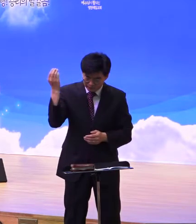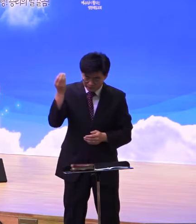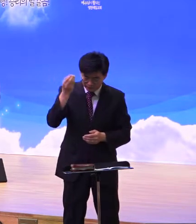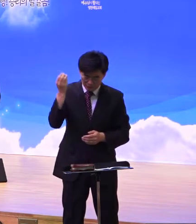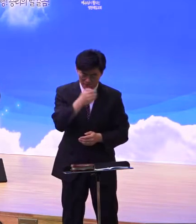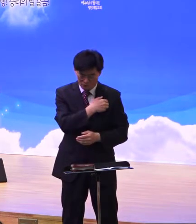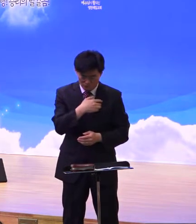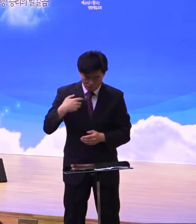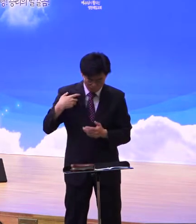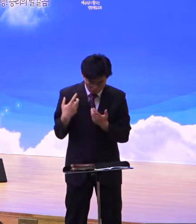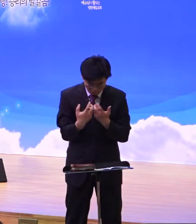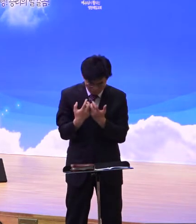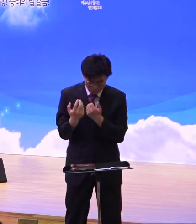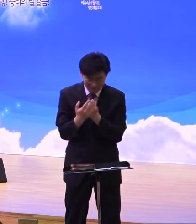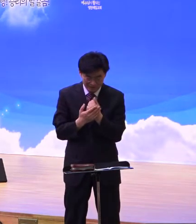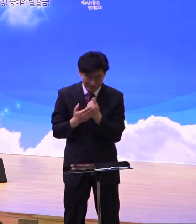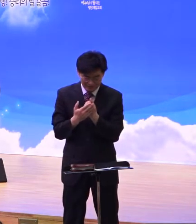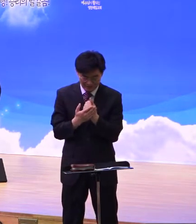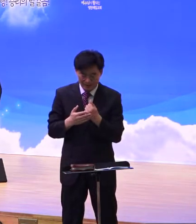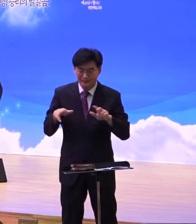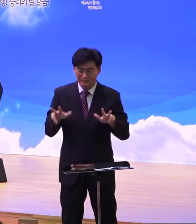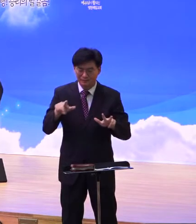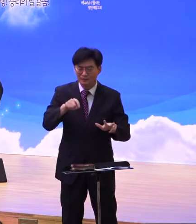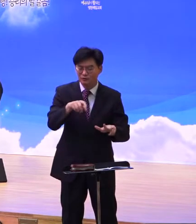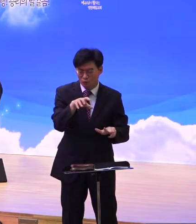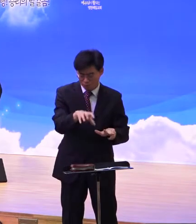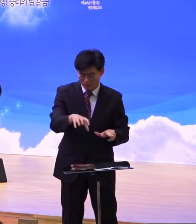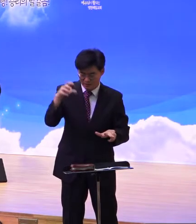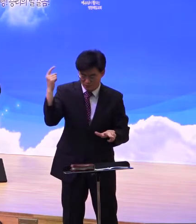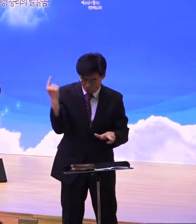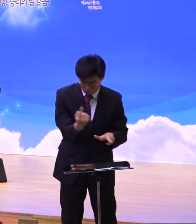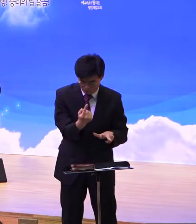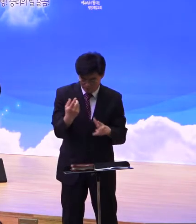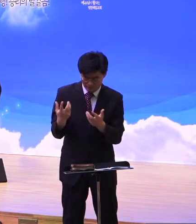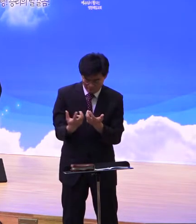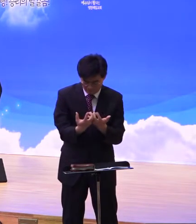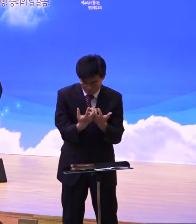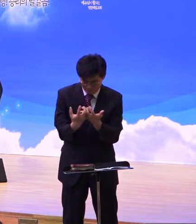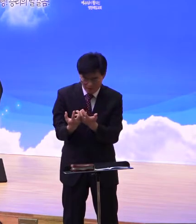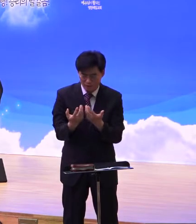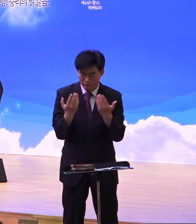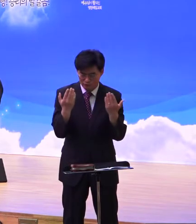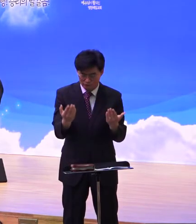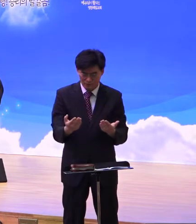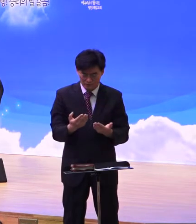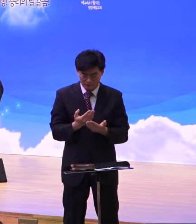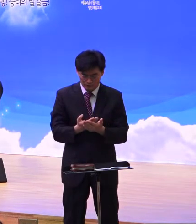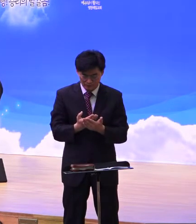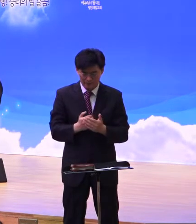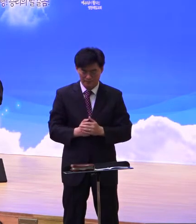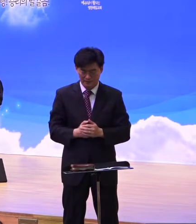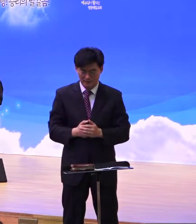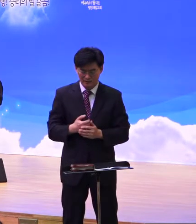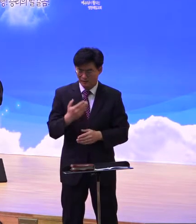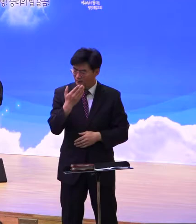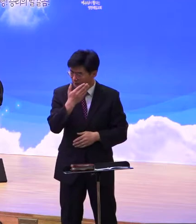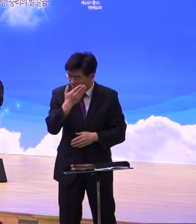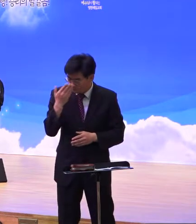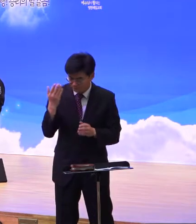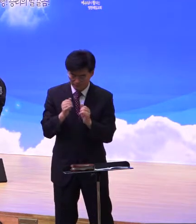성령의 충만한 은혜가 이 자리에 넘치도록 있게 하여 주시옵소서. 청년들이